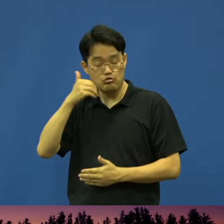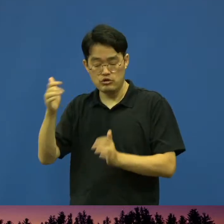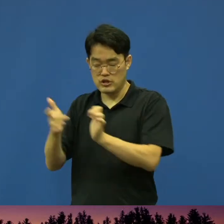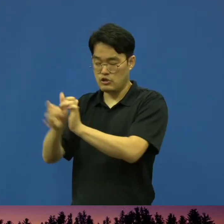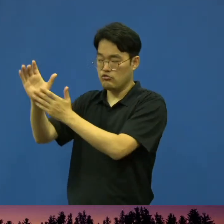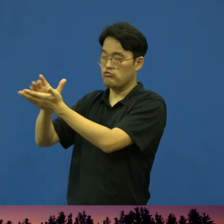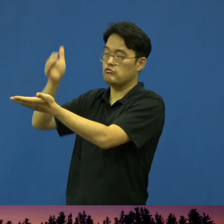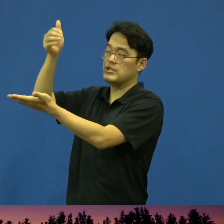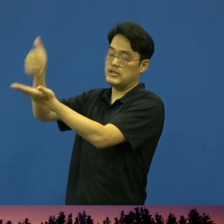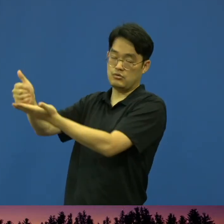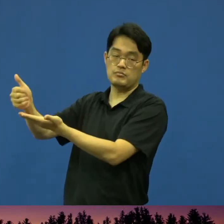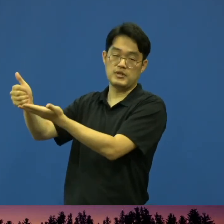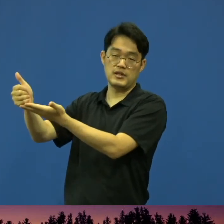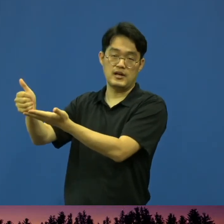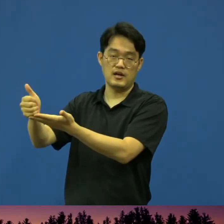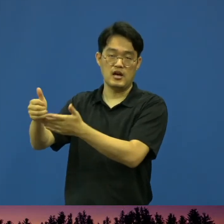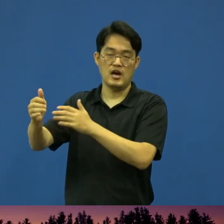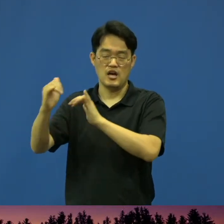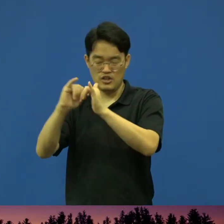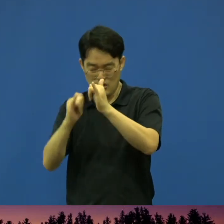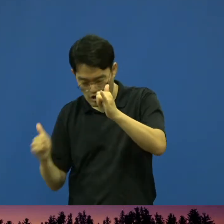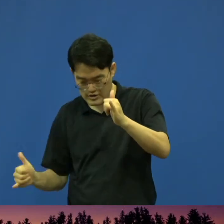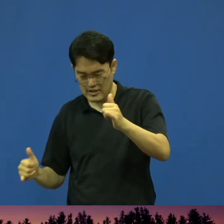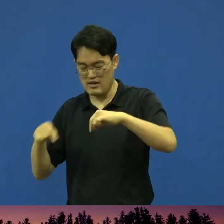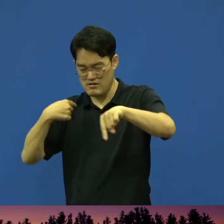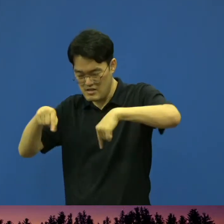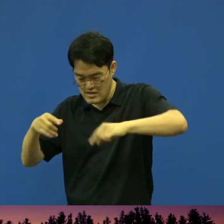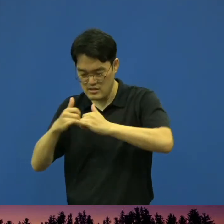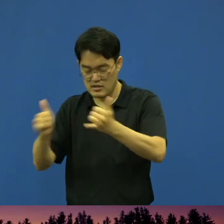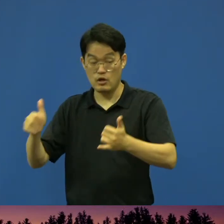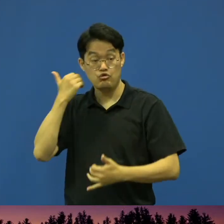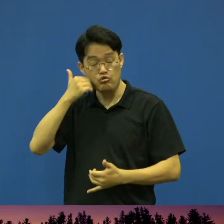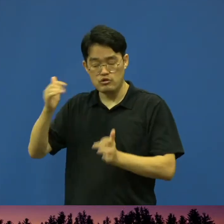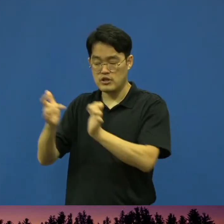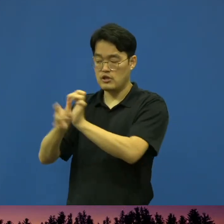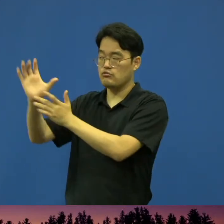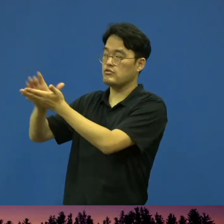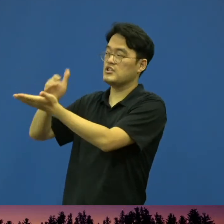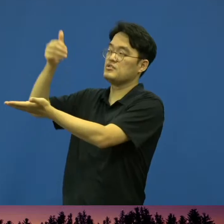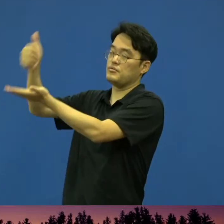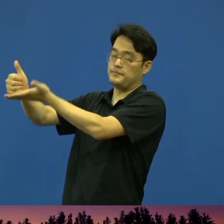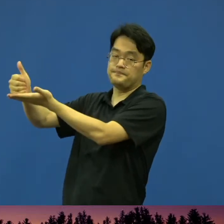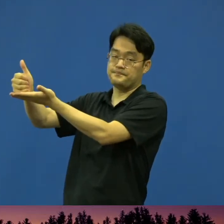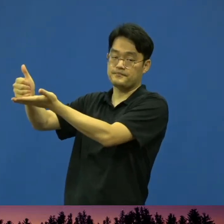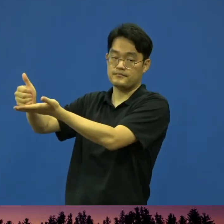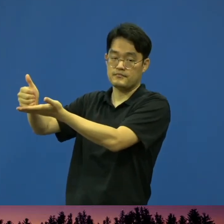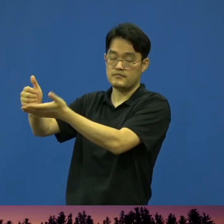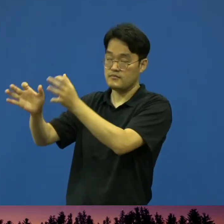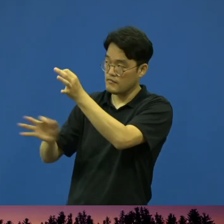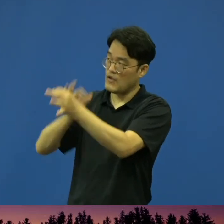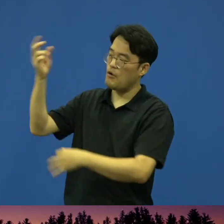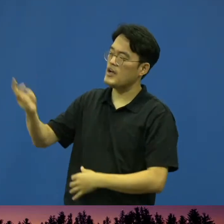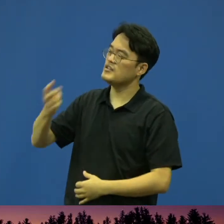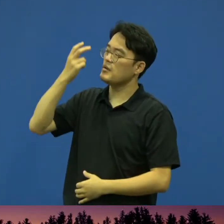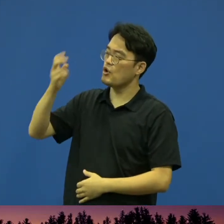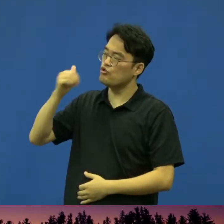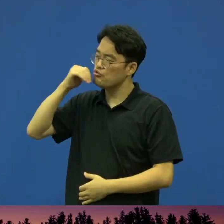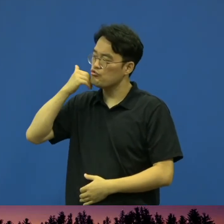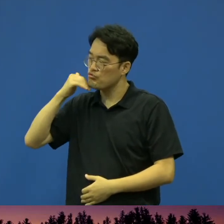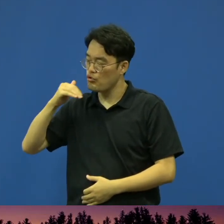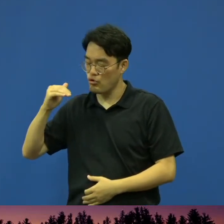예수 그리스도입니다. 역사의 주권자는 누구십니까? 예수 그리스도입니다. 영원한 생명은 누구로부터